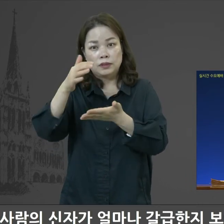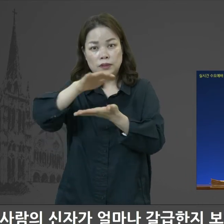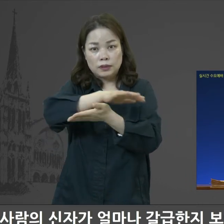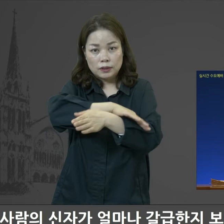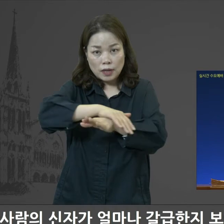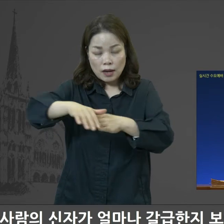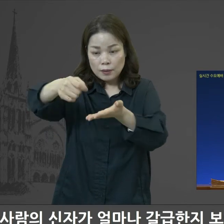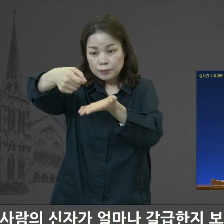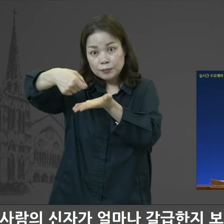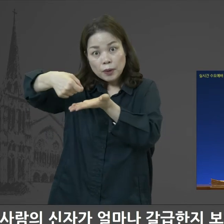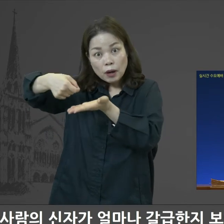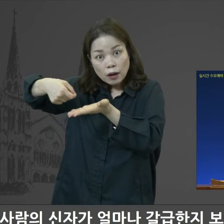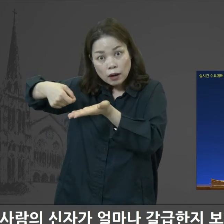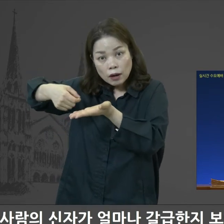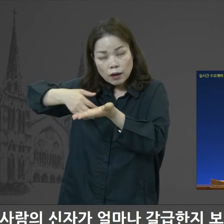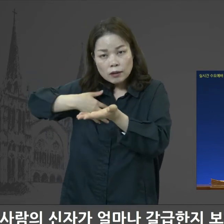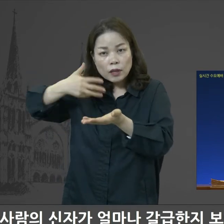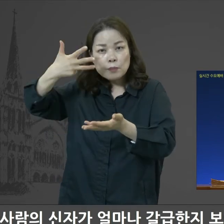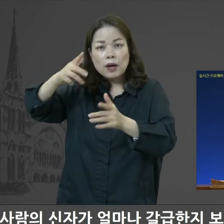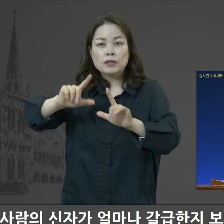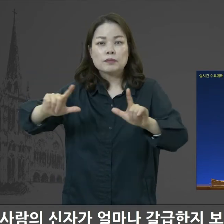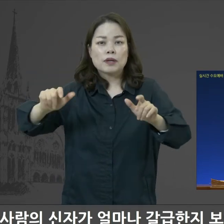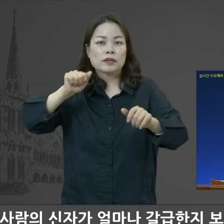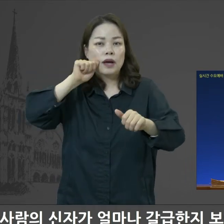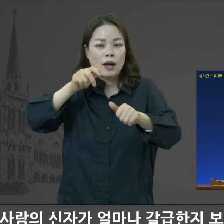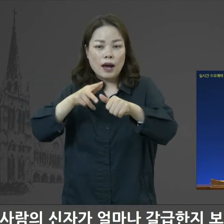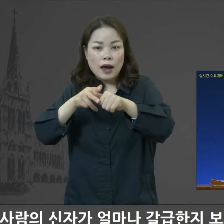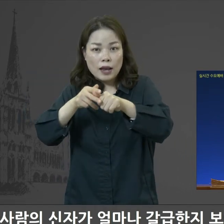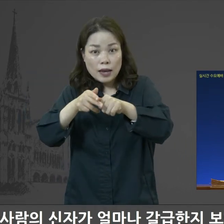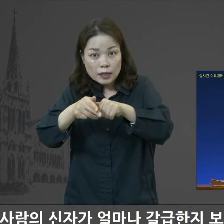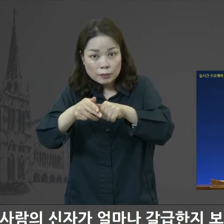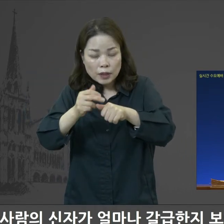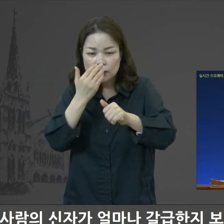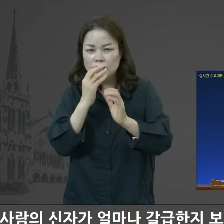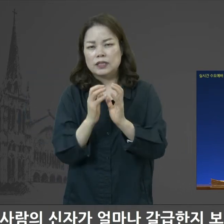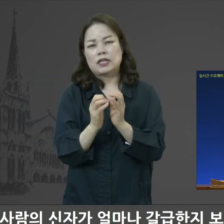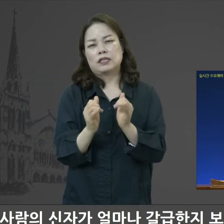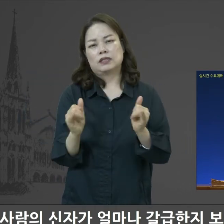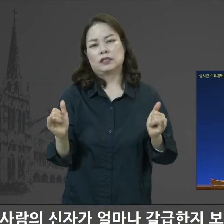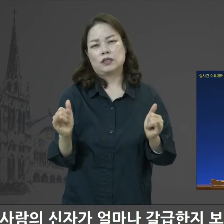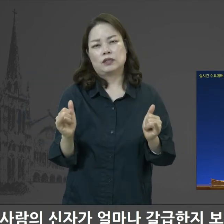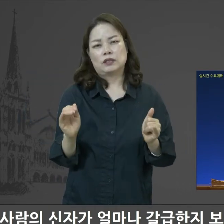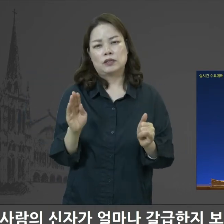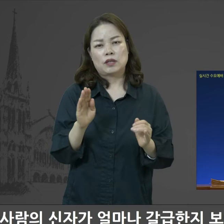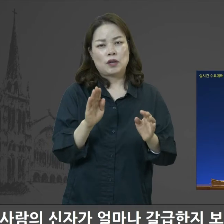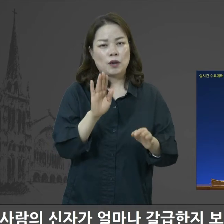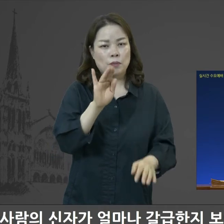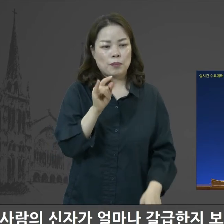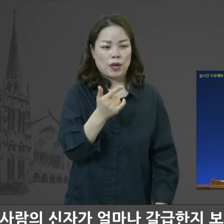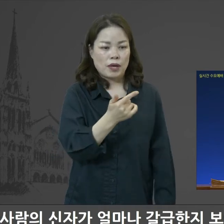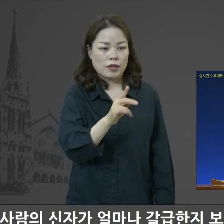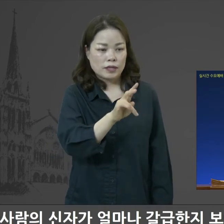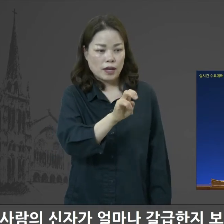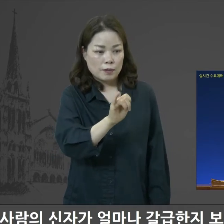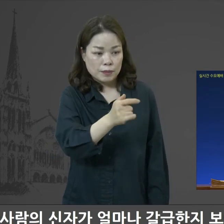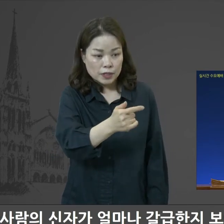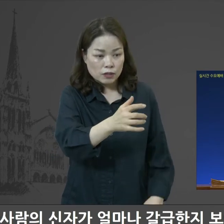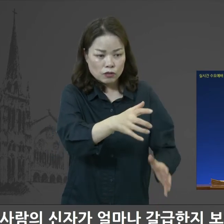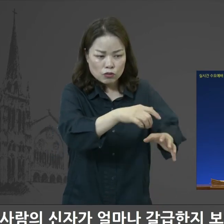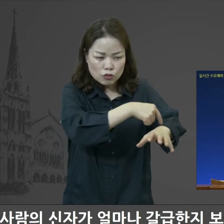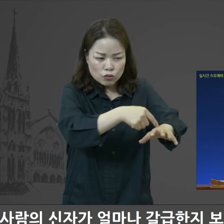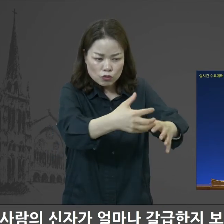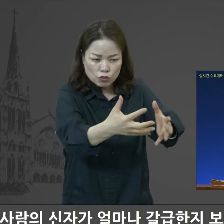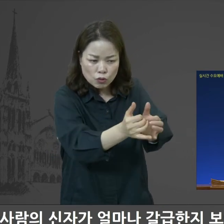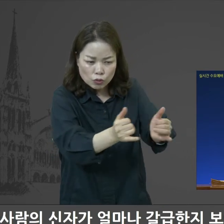있습니다. 내가 8일 만에 할례를 받고 이스라엘 족속이요 베냐민 지파요 히브리인 중에 히브리인이요